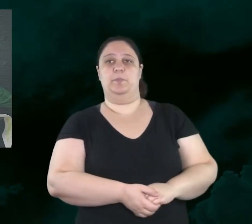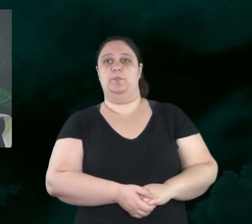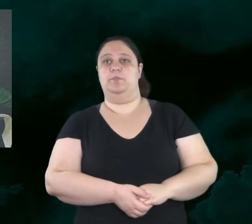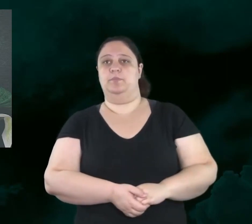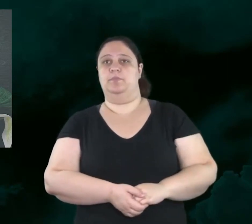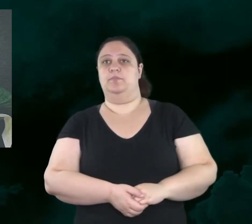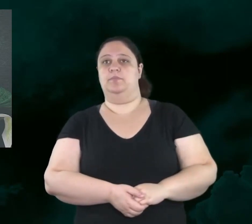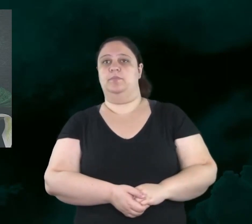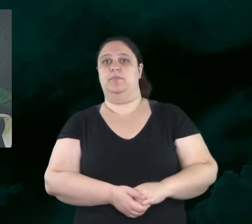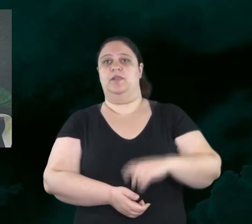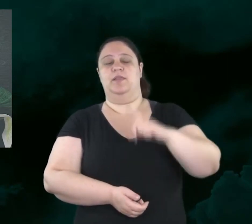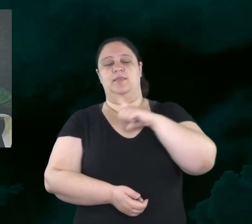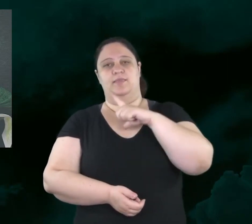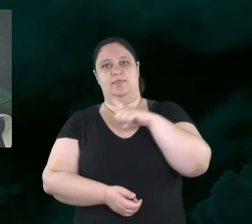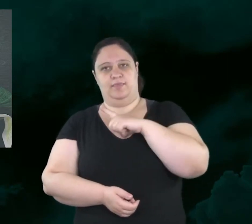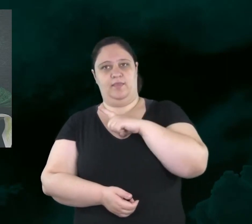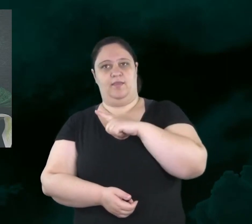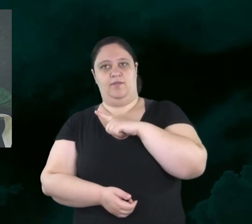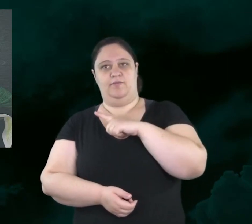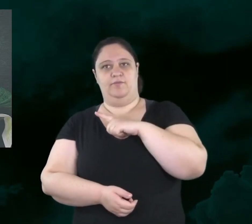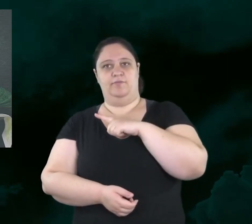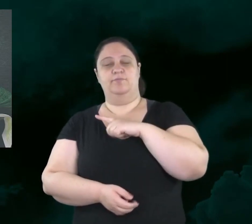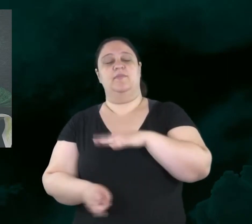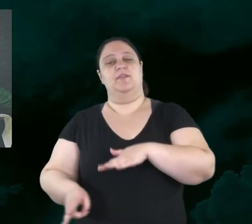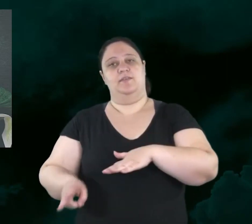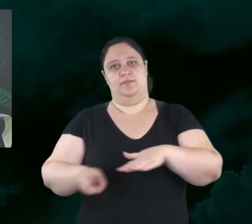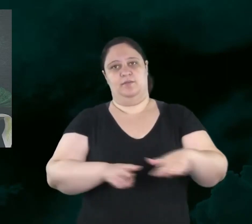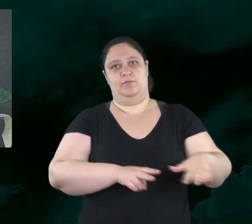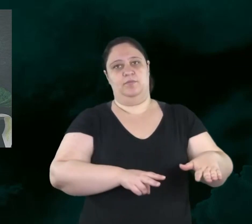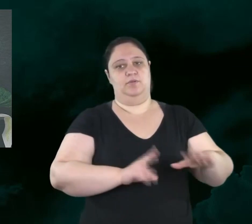toda aquela semana a conferência em São Paulo.